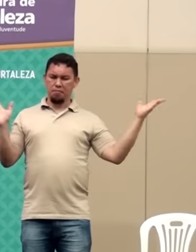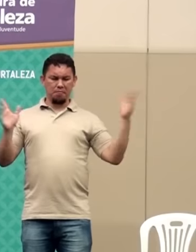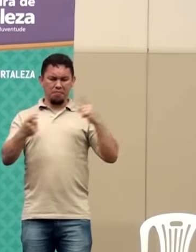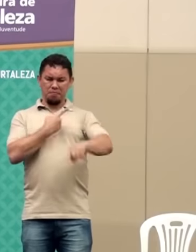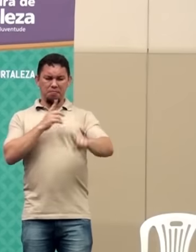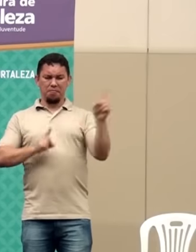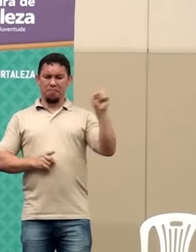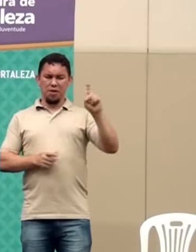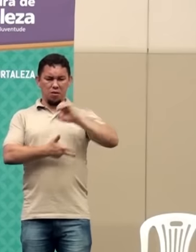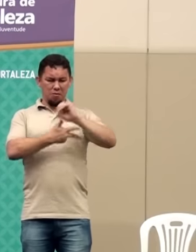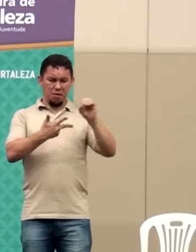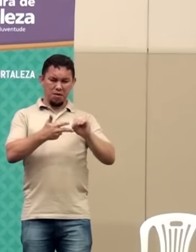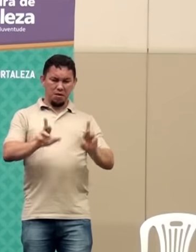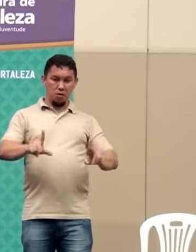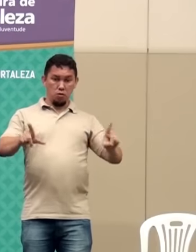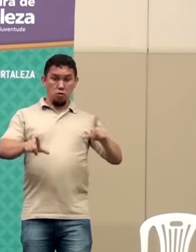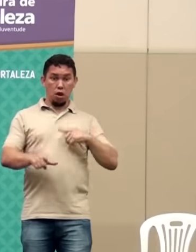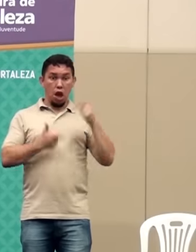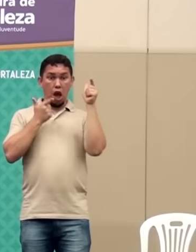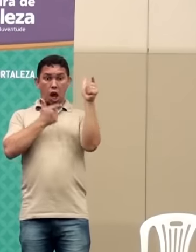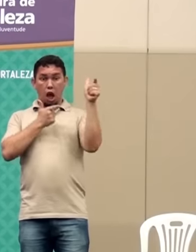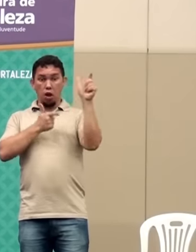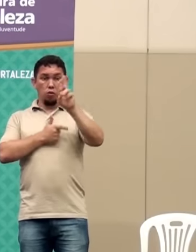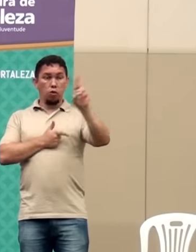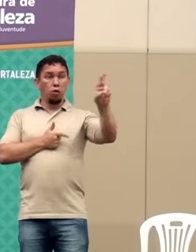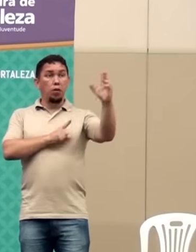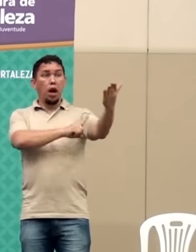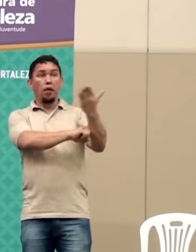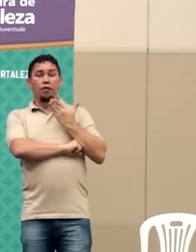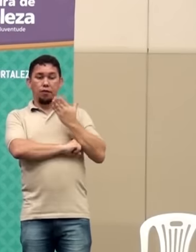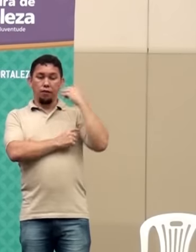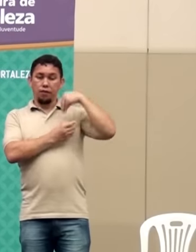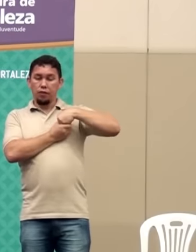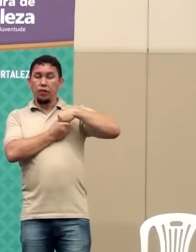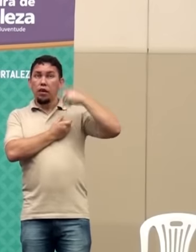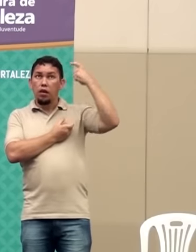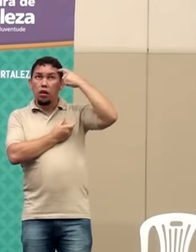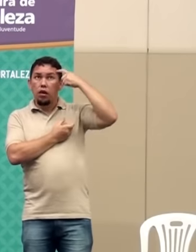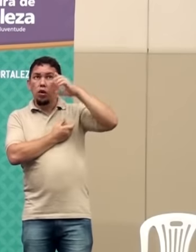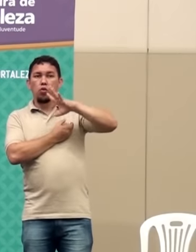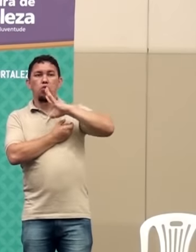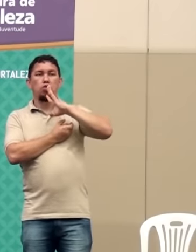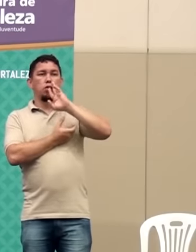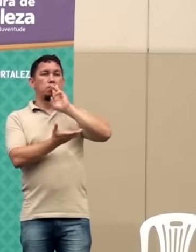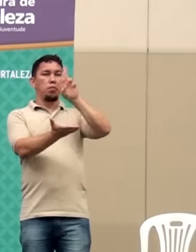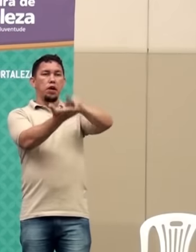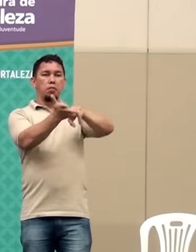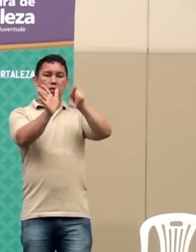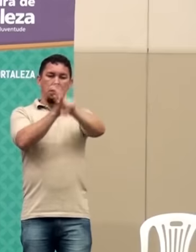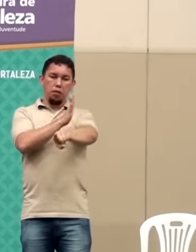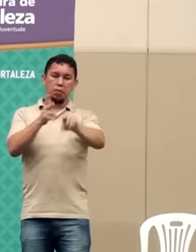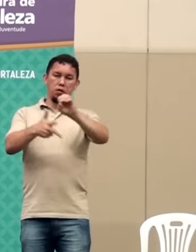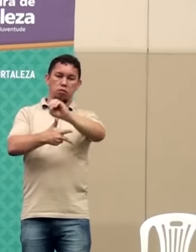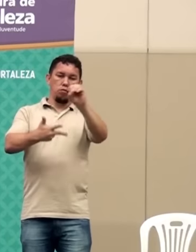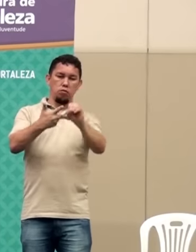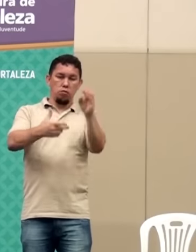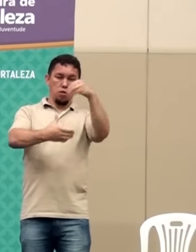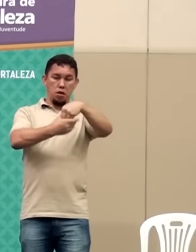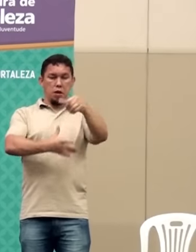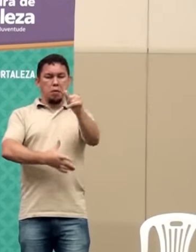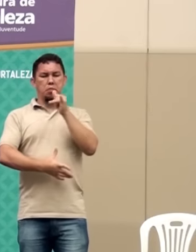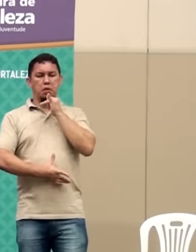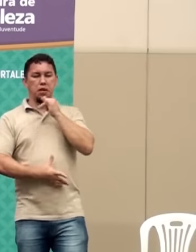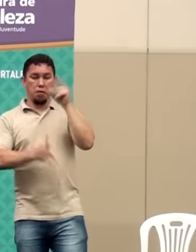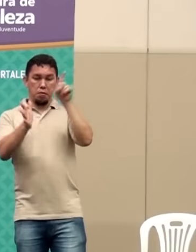vai cair desse jeito. A nomenclatura é uma ferramenta que você precisa para resolver a questão. Vem assim no enunciado